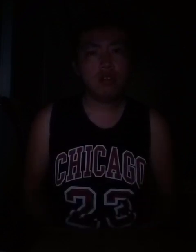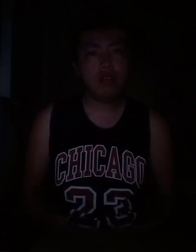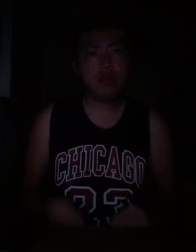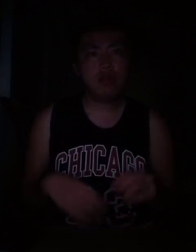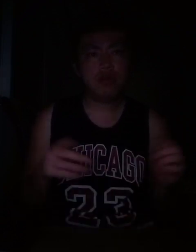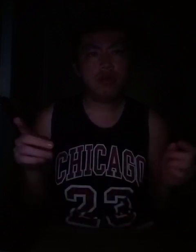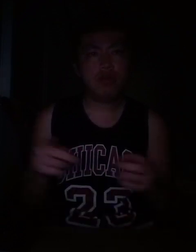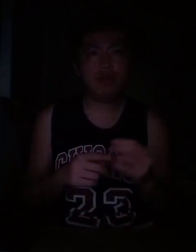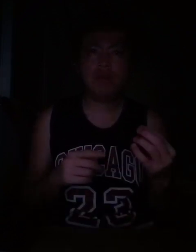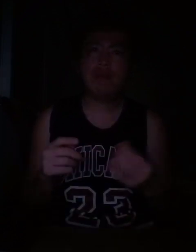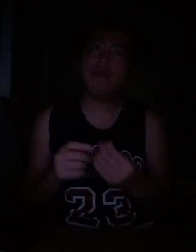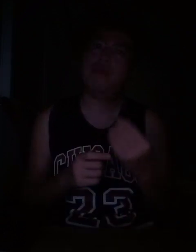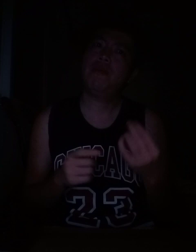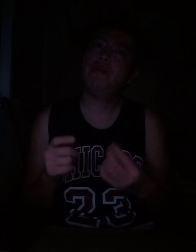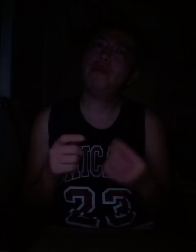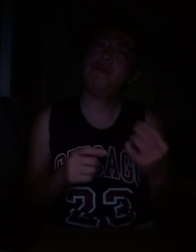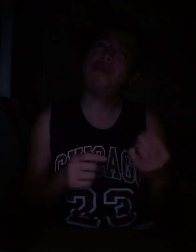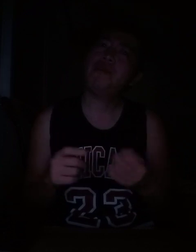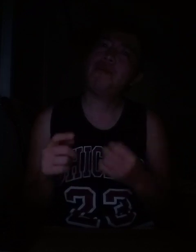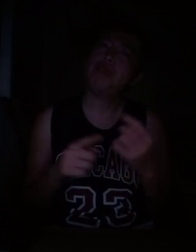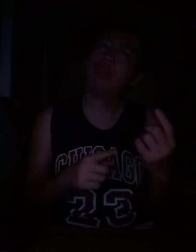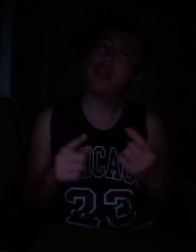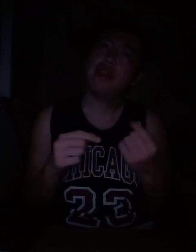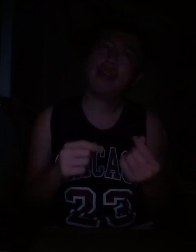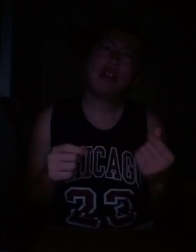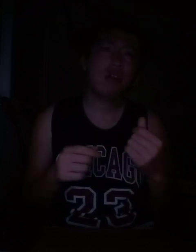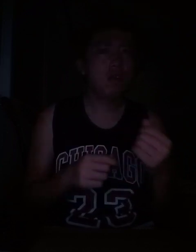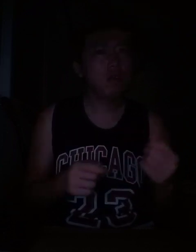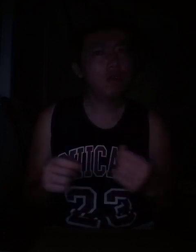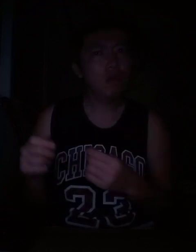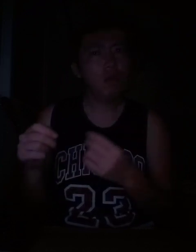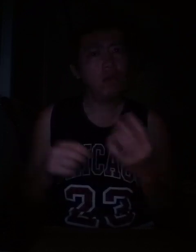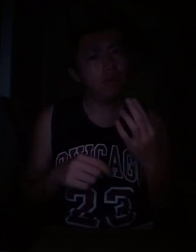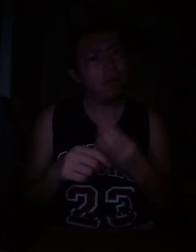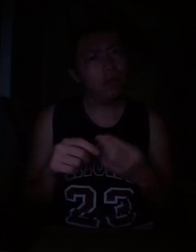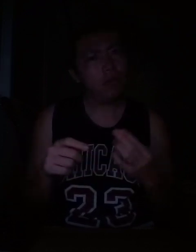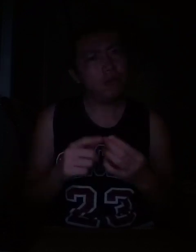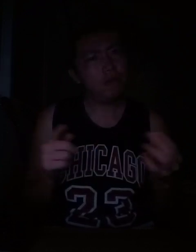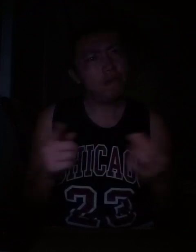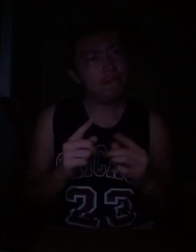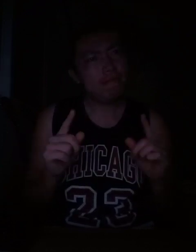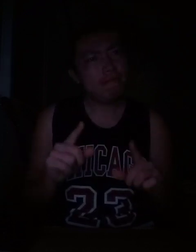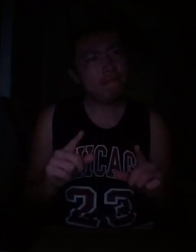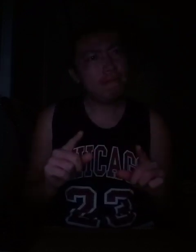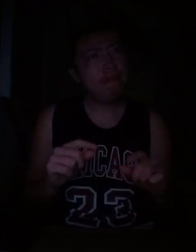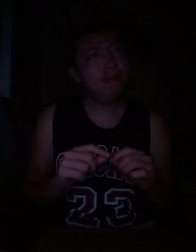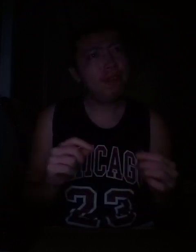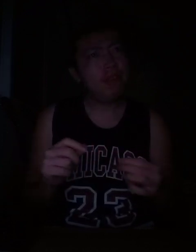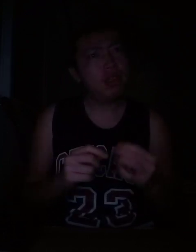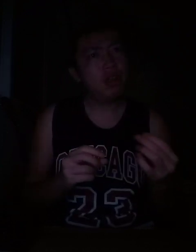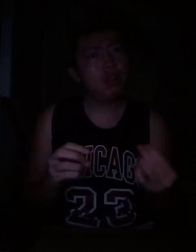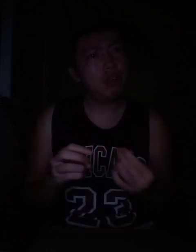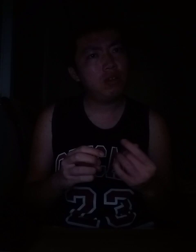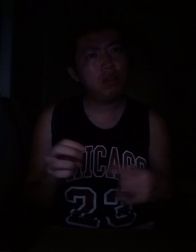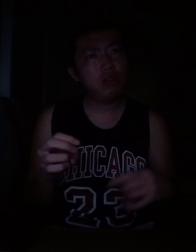민주당은 혁신위 문제로 분위기가 심란합니다. 혁신위가 내놓을 혁신안을 당이 어떻게 수용할 것인가, 즉 본질을 둘러싼 심란함이